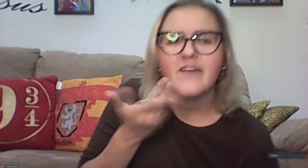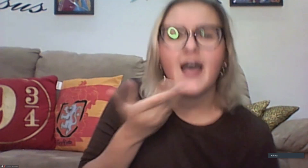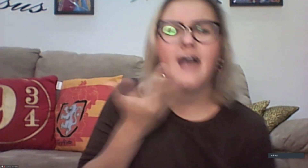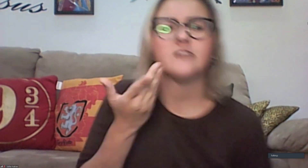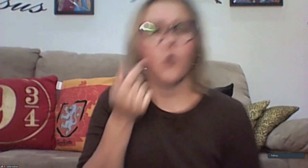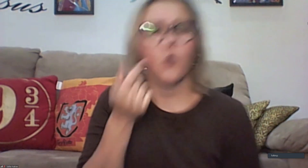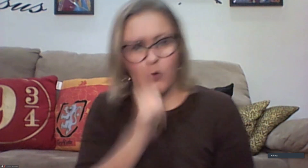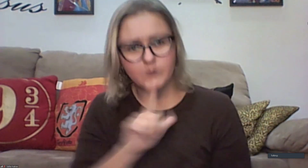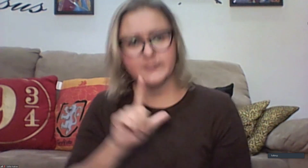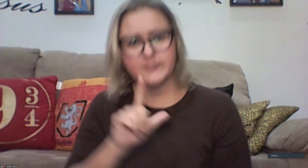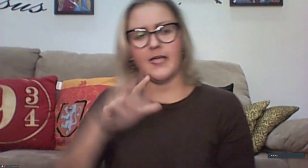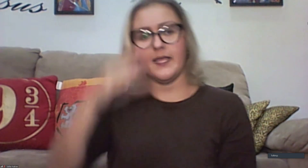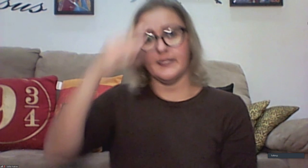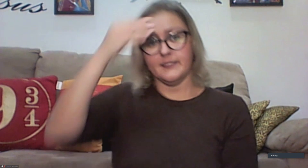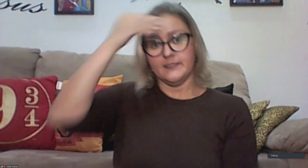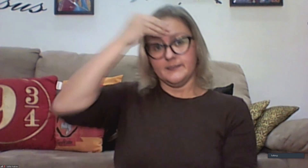comunicação, para melhorar o aprendizado.